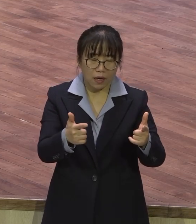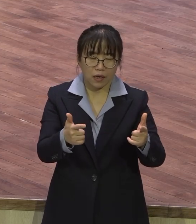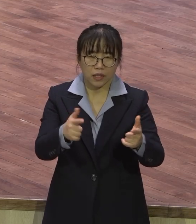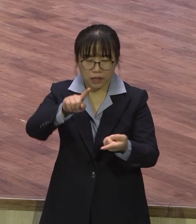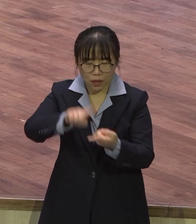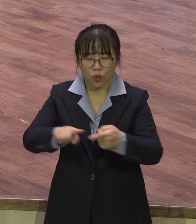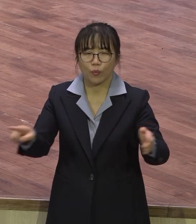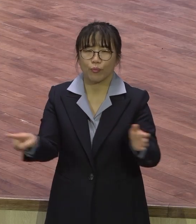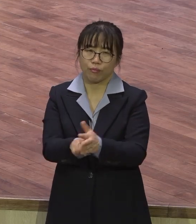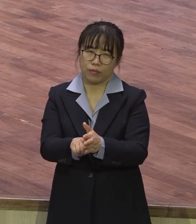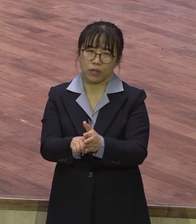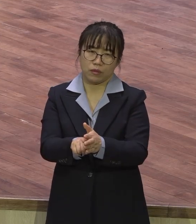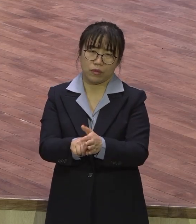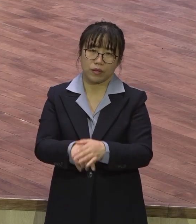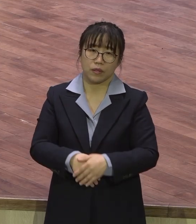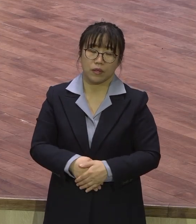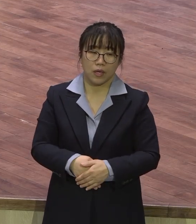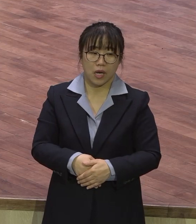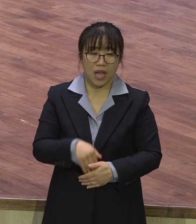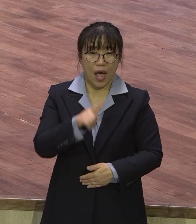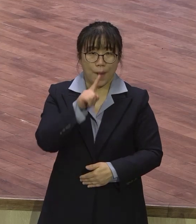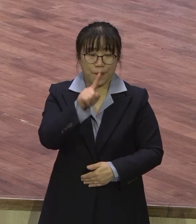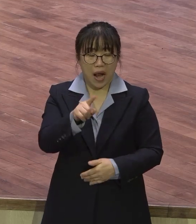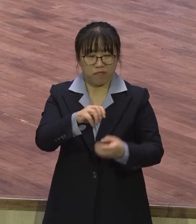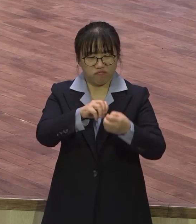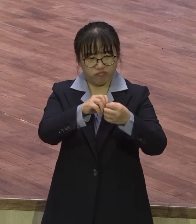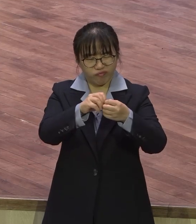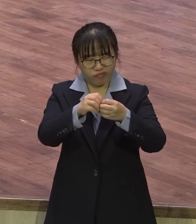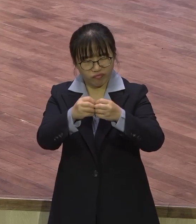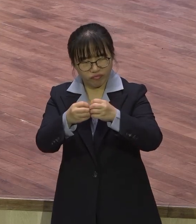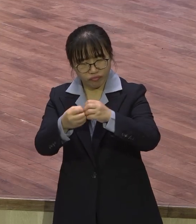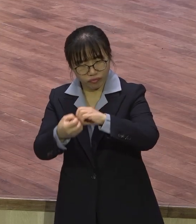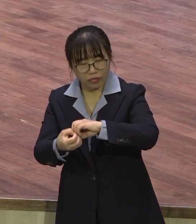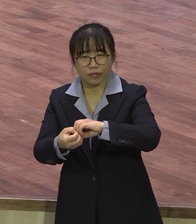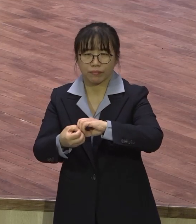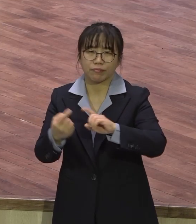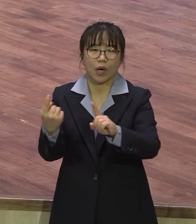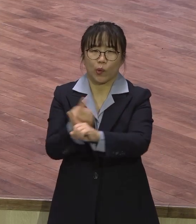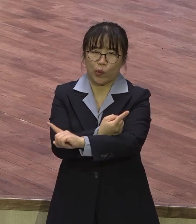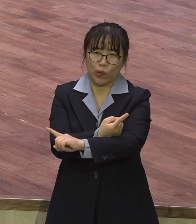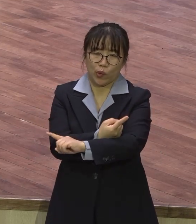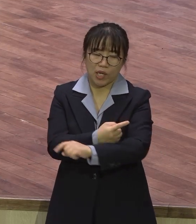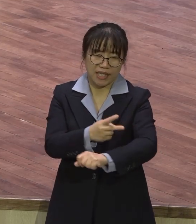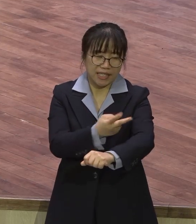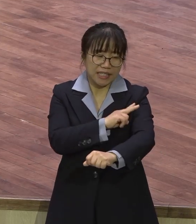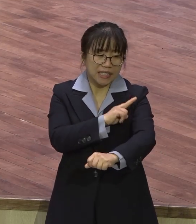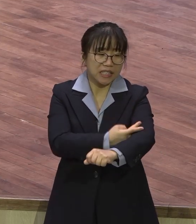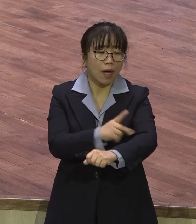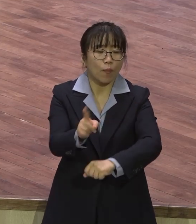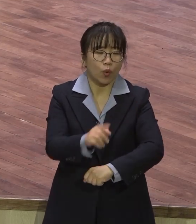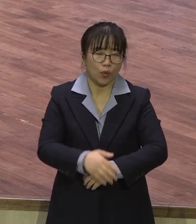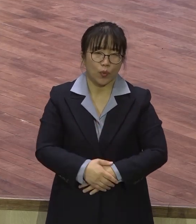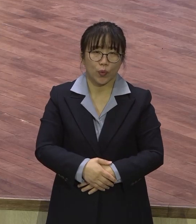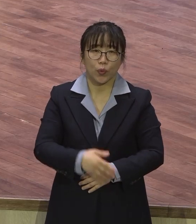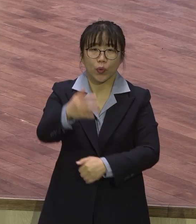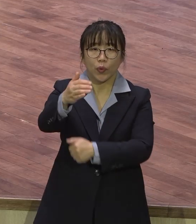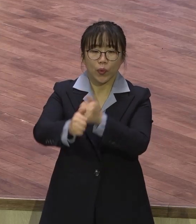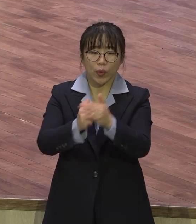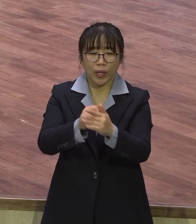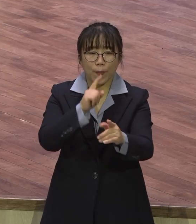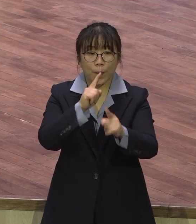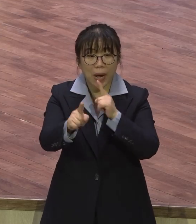거잖아요 그런데 그것을 교묘하게 합리화했어요 다른 것이 이단이 아니에요 하나님의 말씀을 말이죠